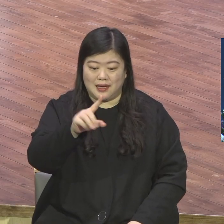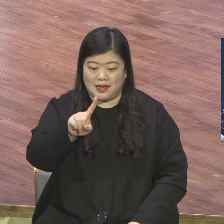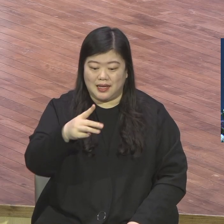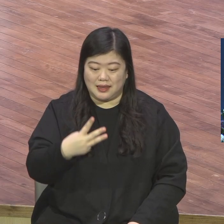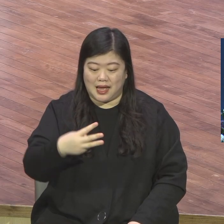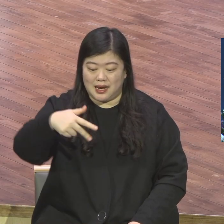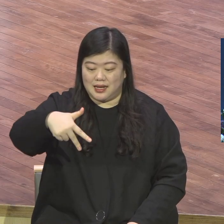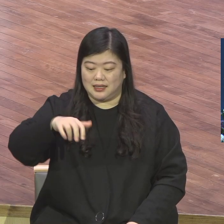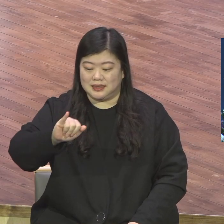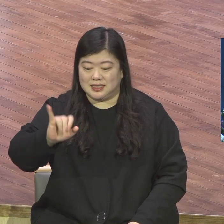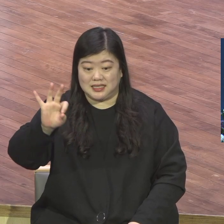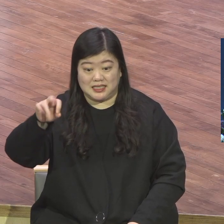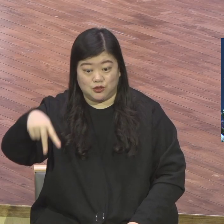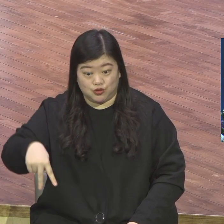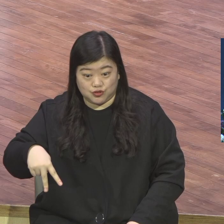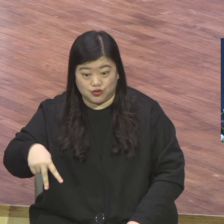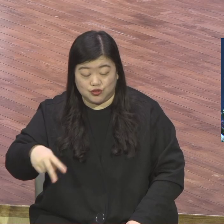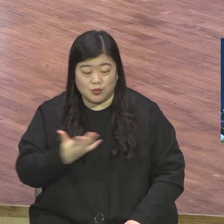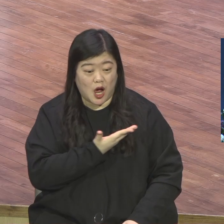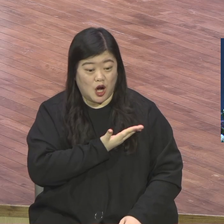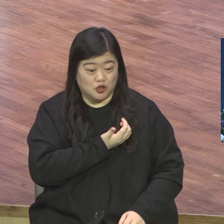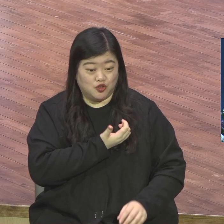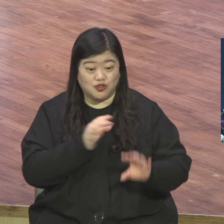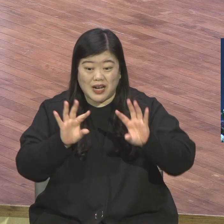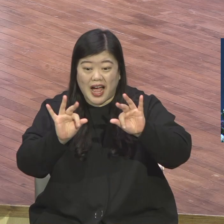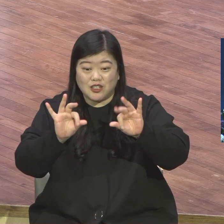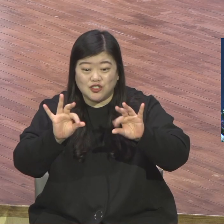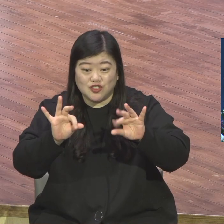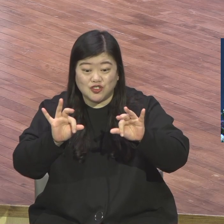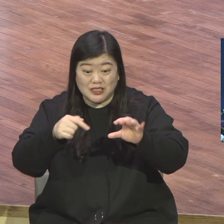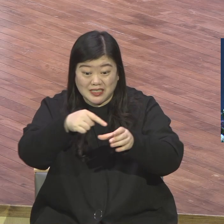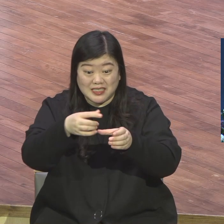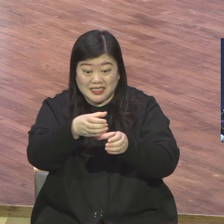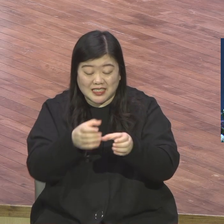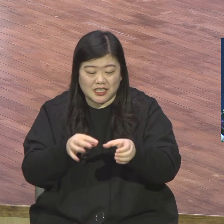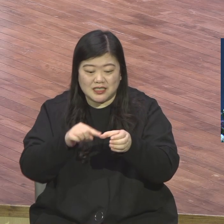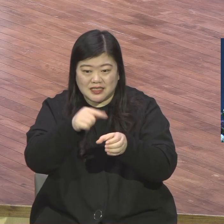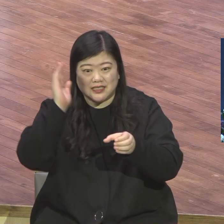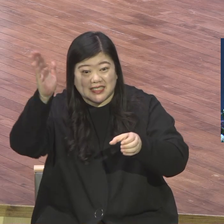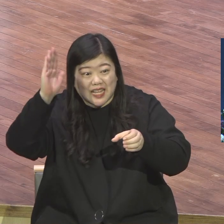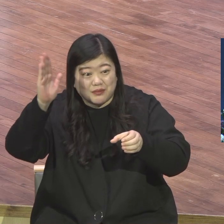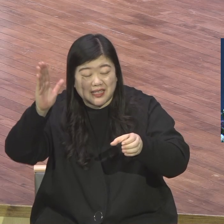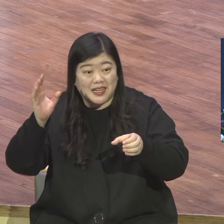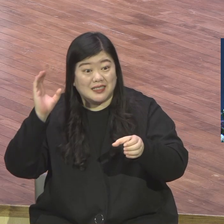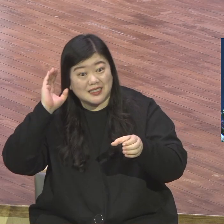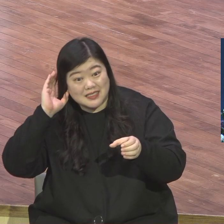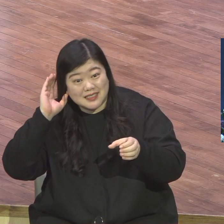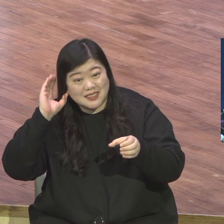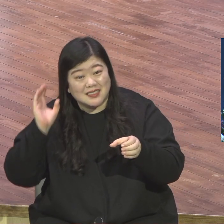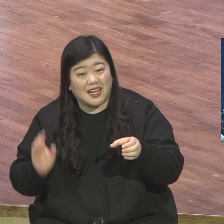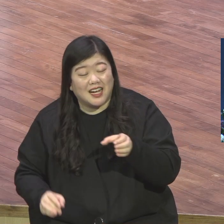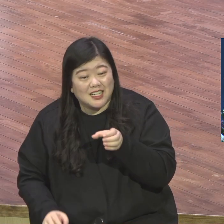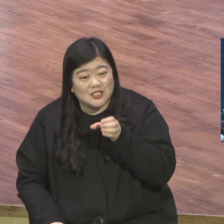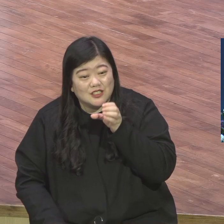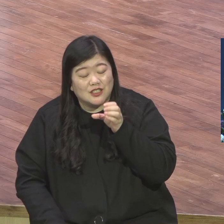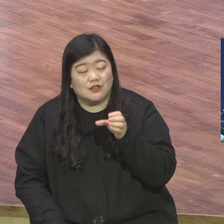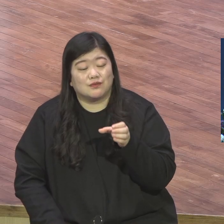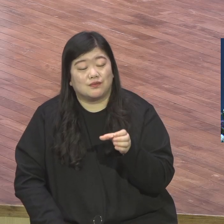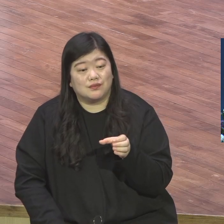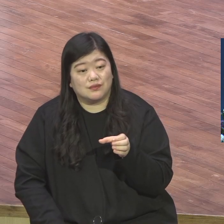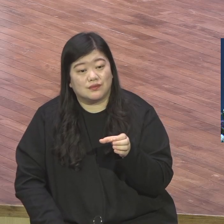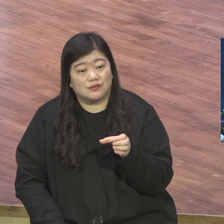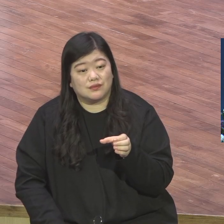이거 이 세미나 이게 하다 언정을 하다가 갑자기 쓰러져 죽었습니다.